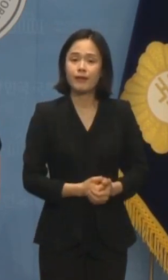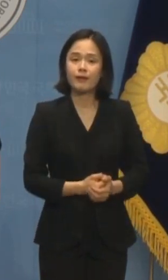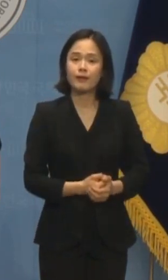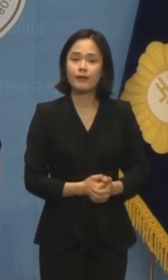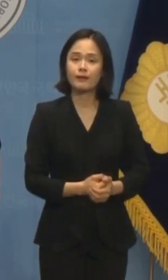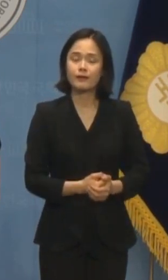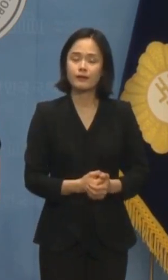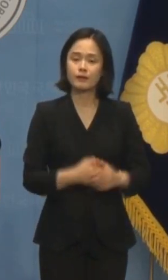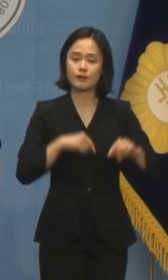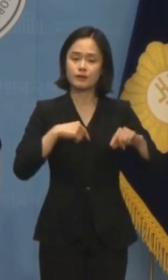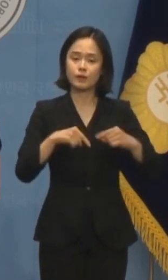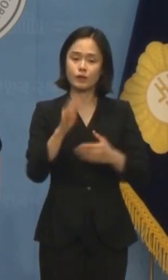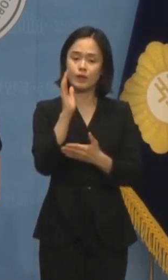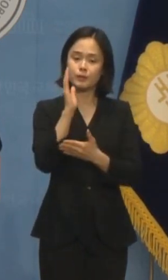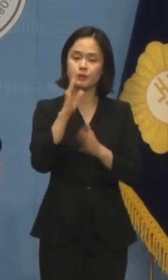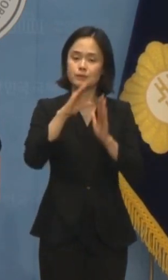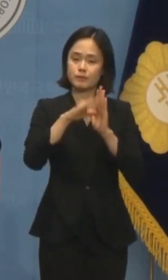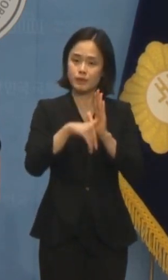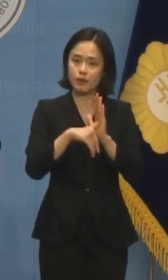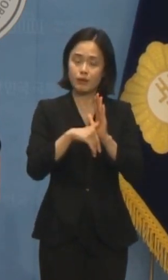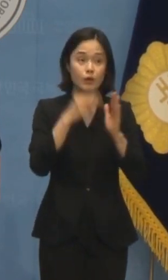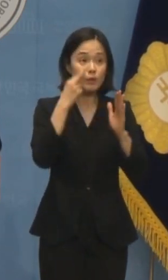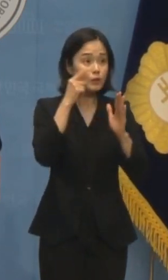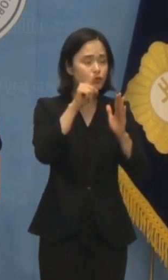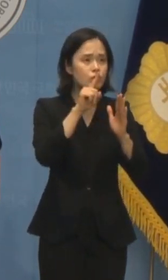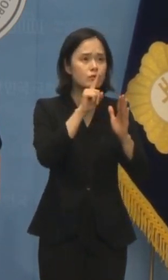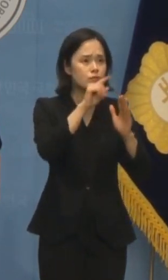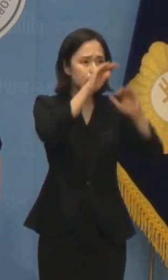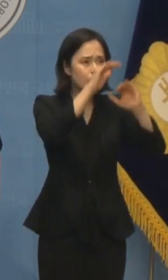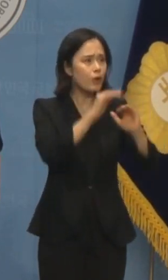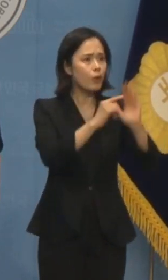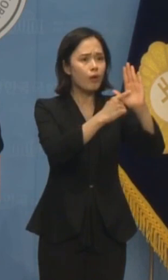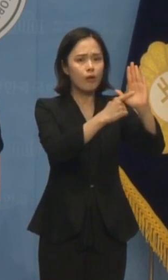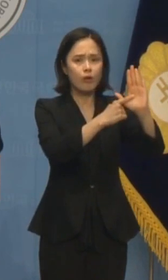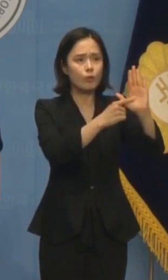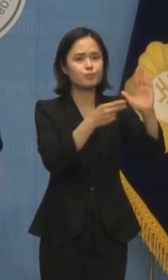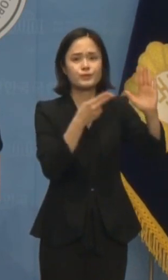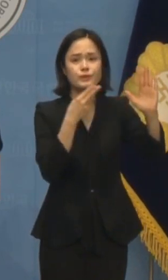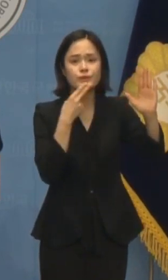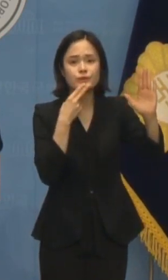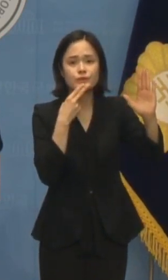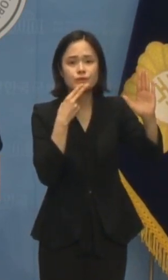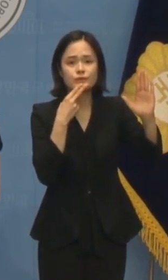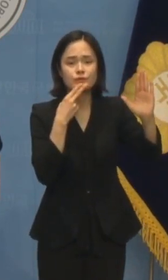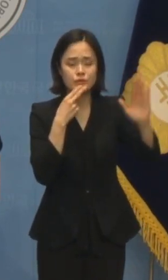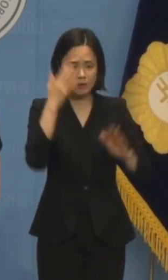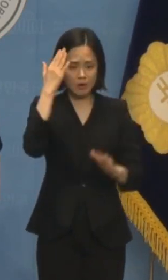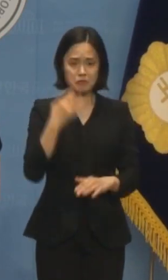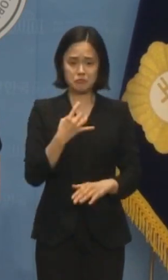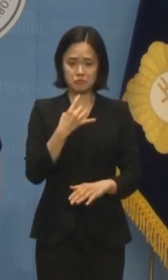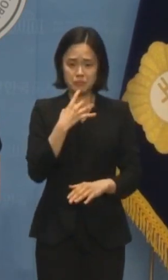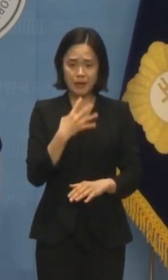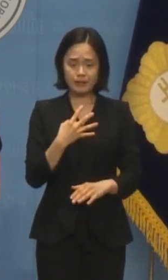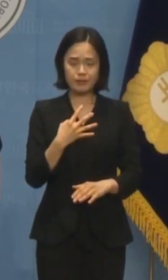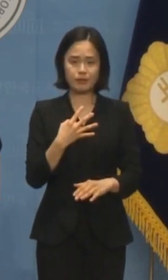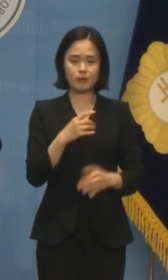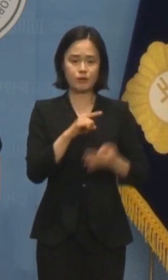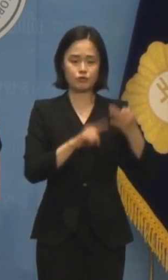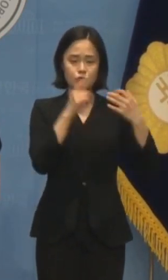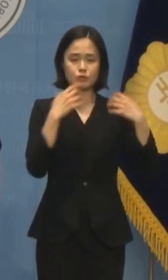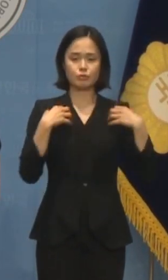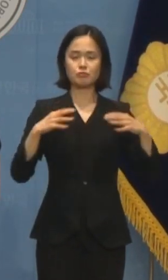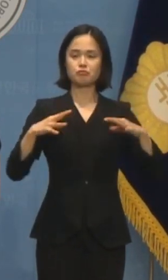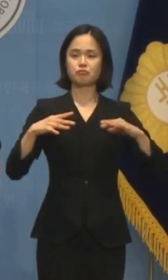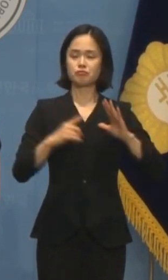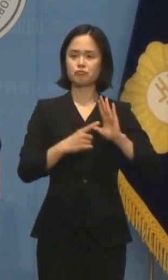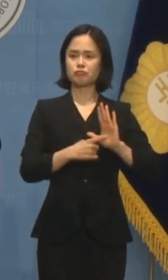브리핑에서도 일절 언급하지 않았습니다. 한국의 윤석열 정부만 호들갑입니다. 심지어